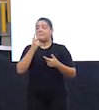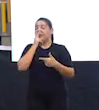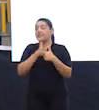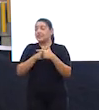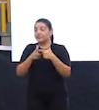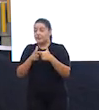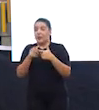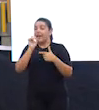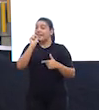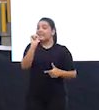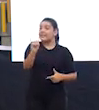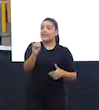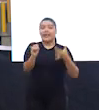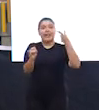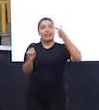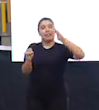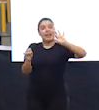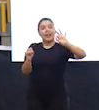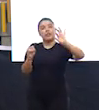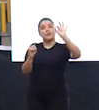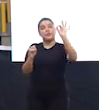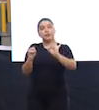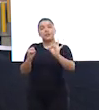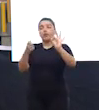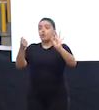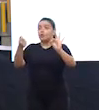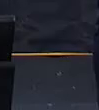Se 10% é 12,